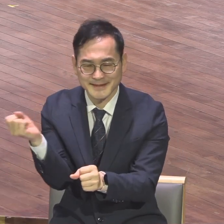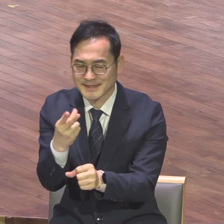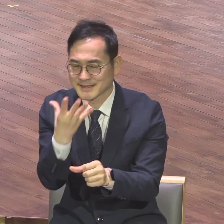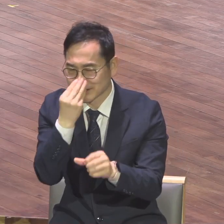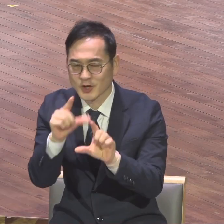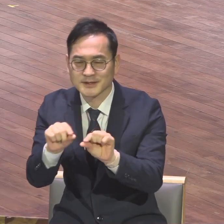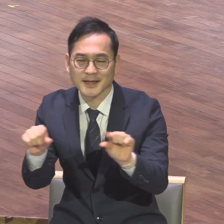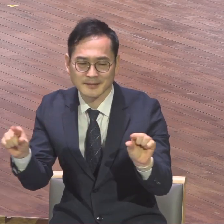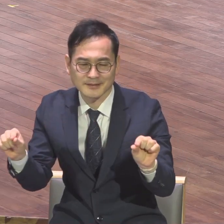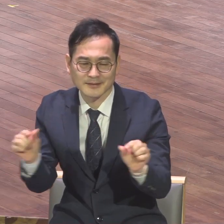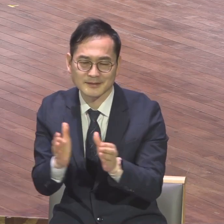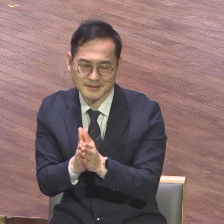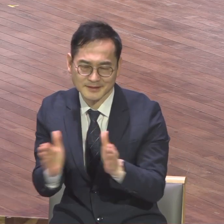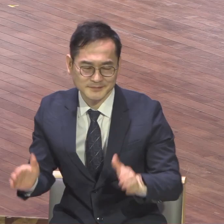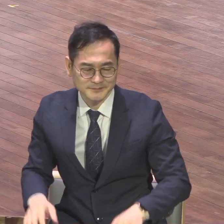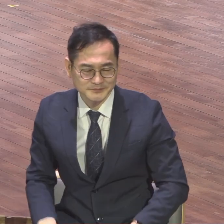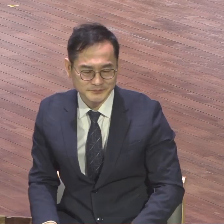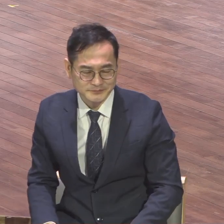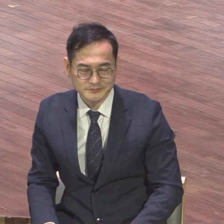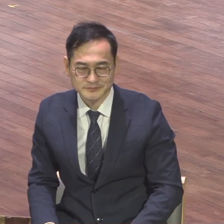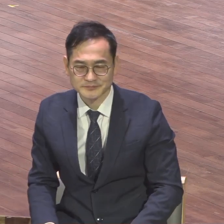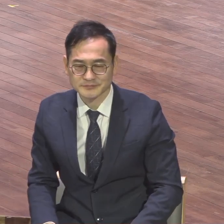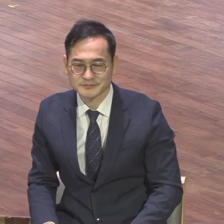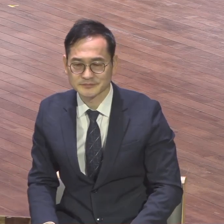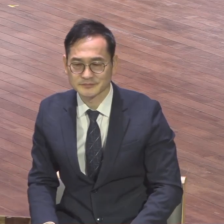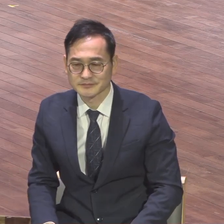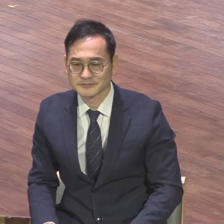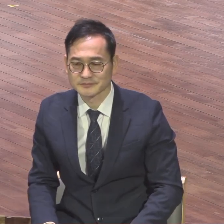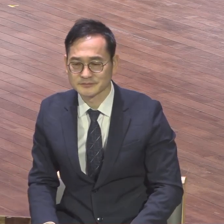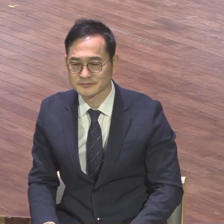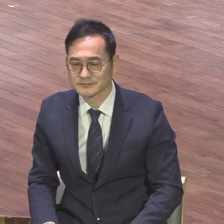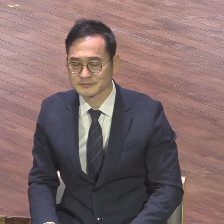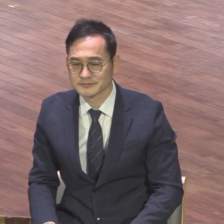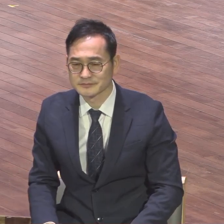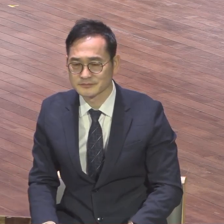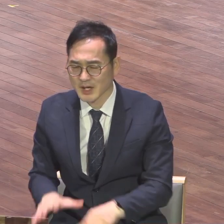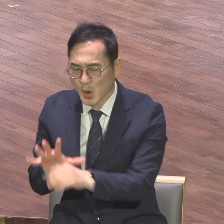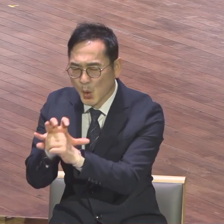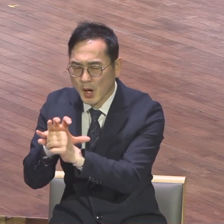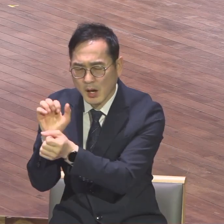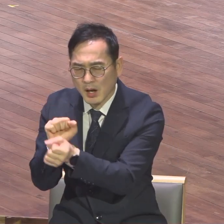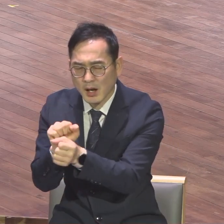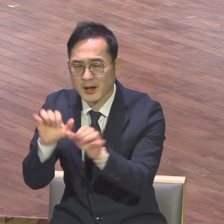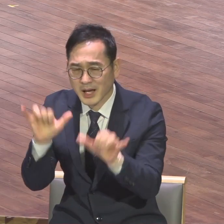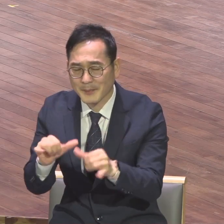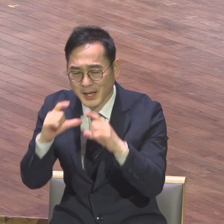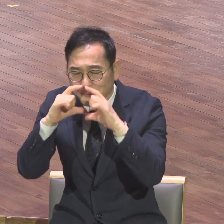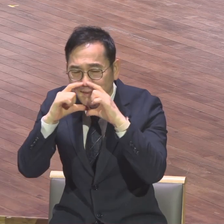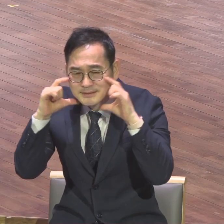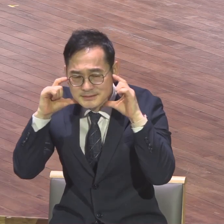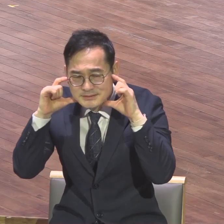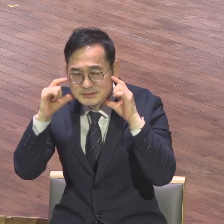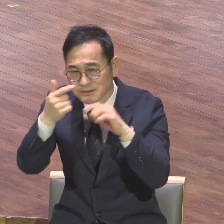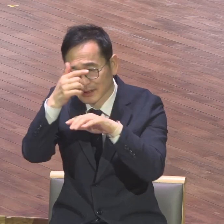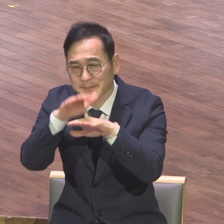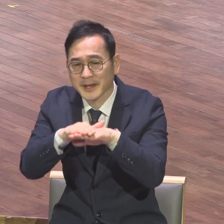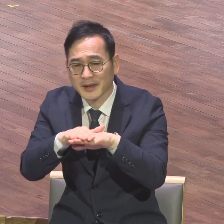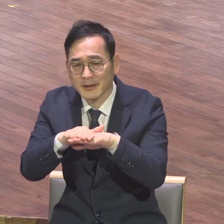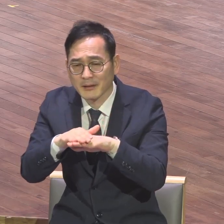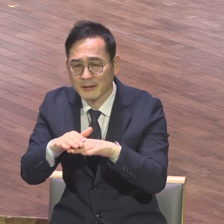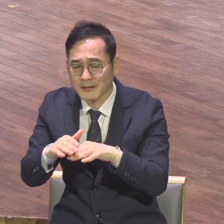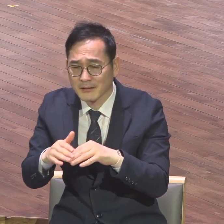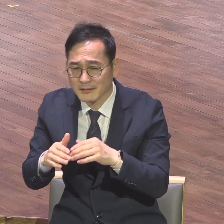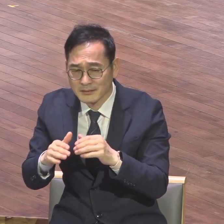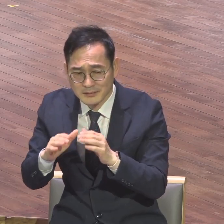회복된 이후에도 코로나 이 감염을 예방하는 차원에서 마스크를 쓰고 예배를 드렸습니다.